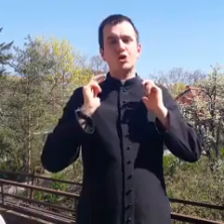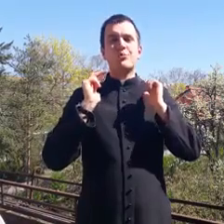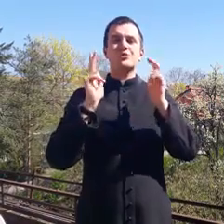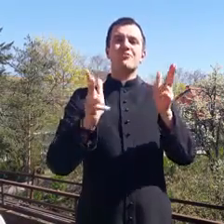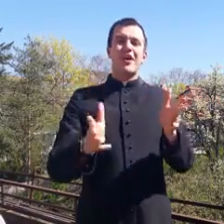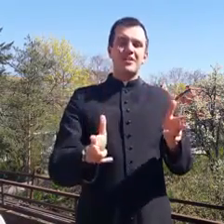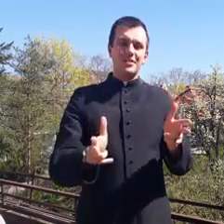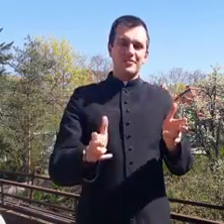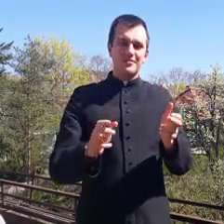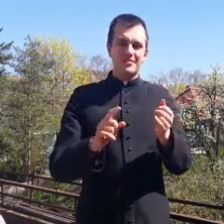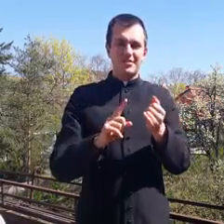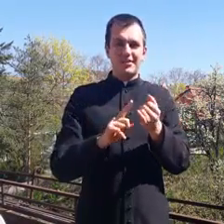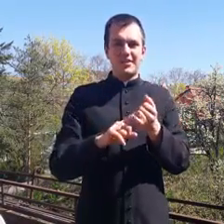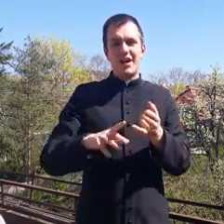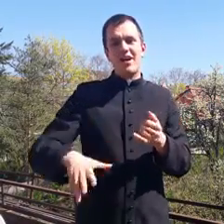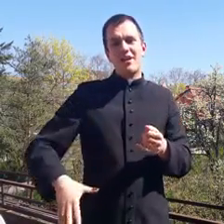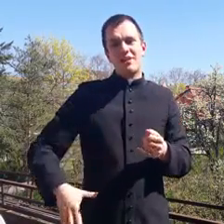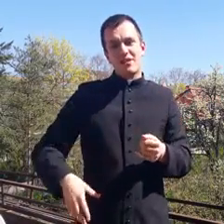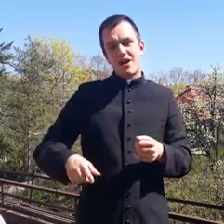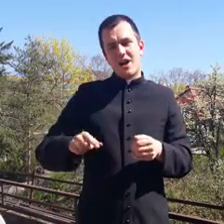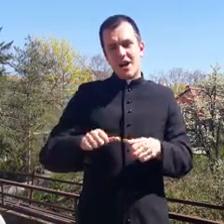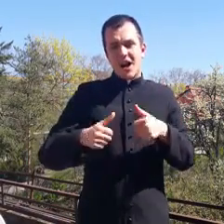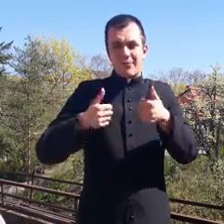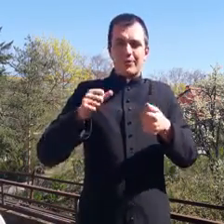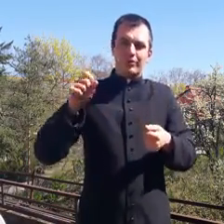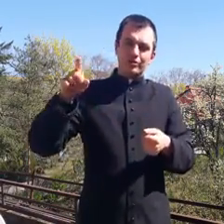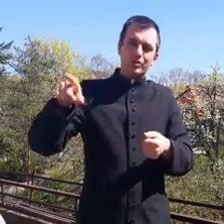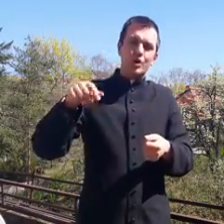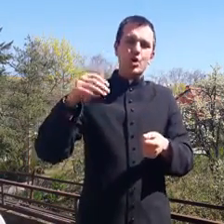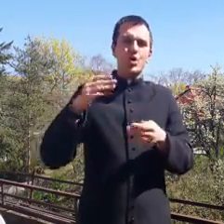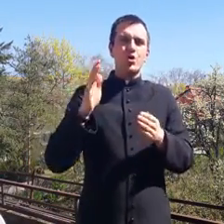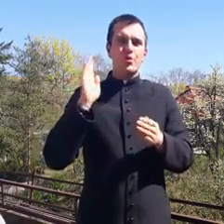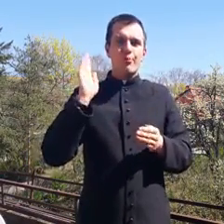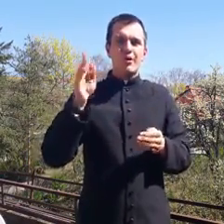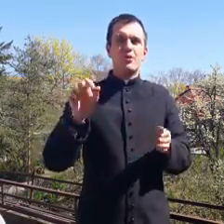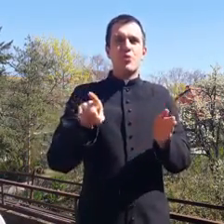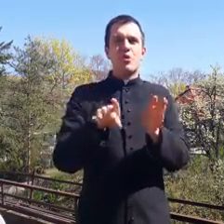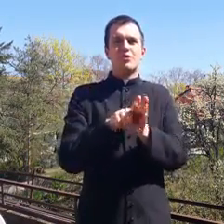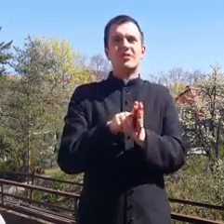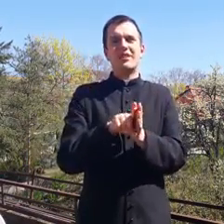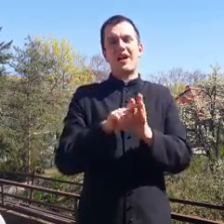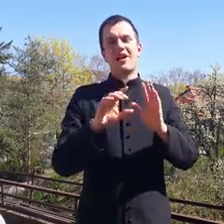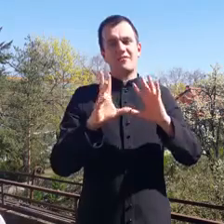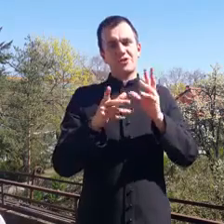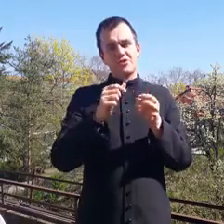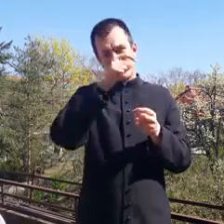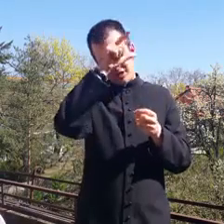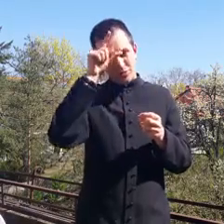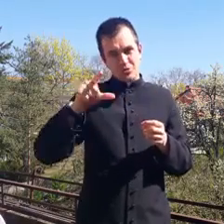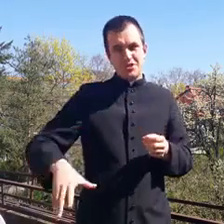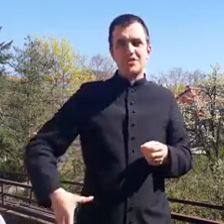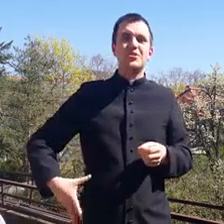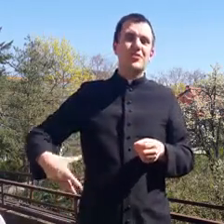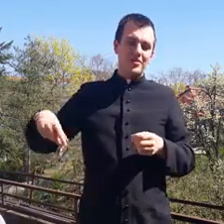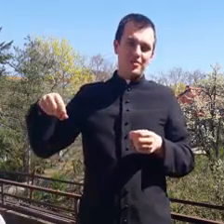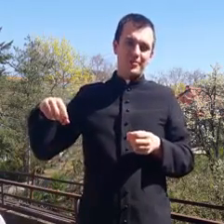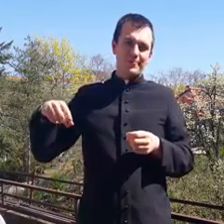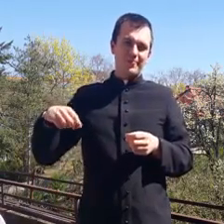odpoczywali i aby to było dla wszystkich ludzi święto